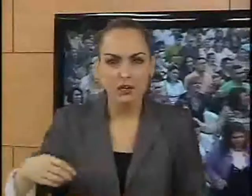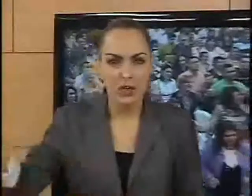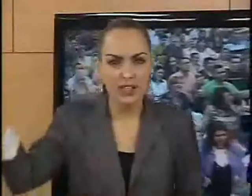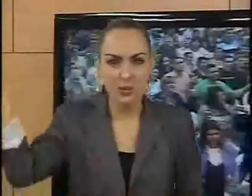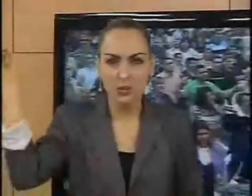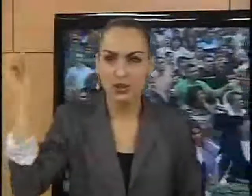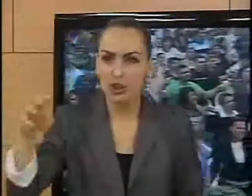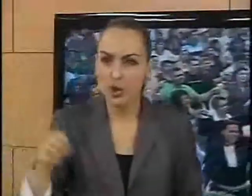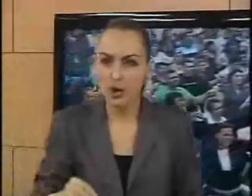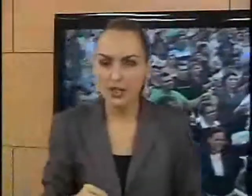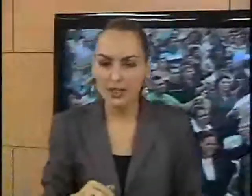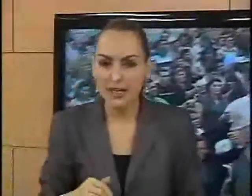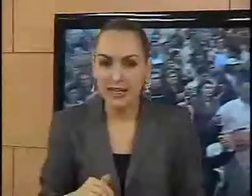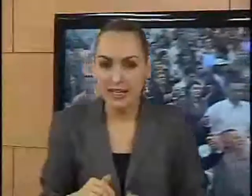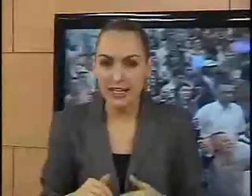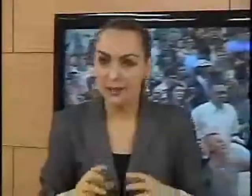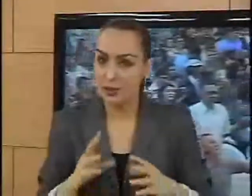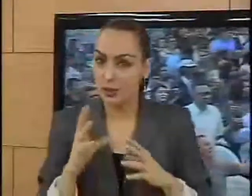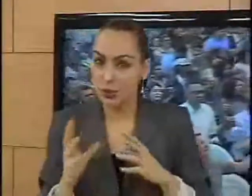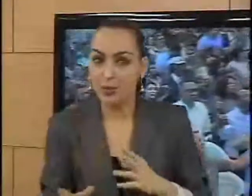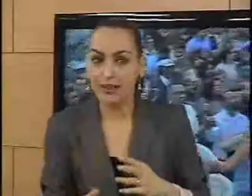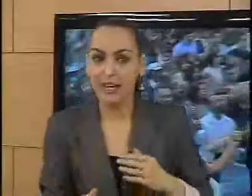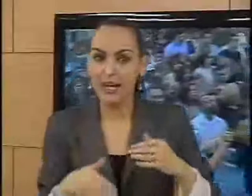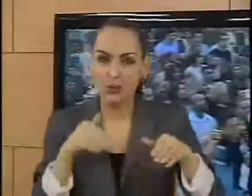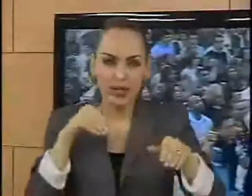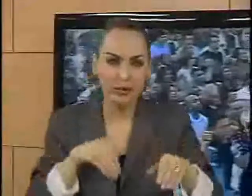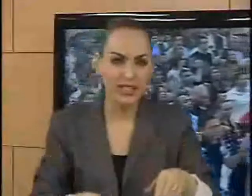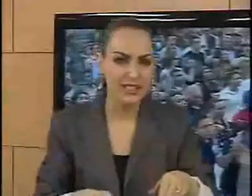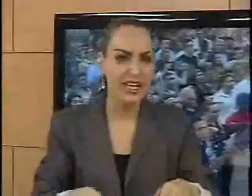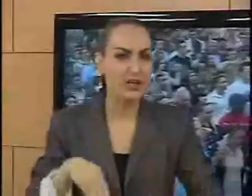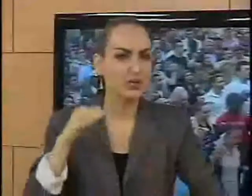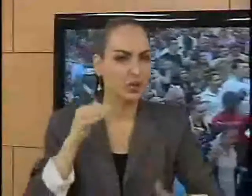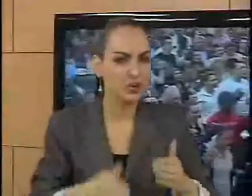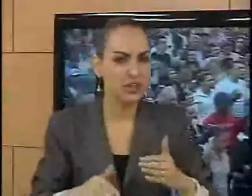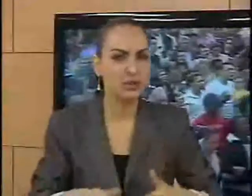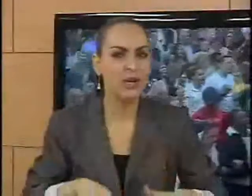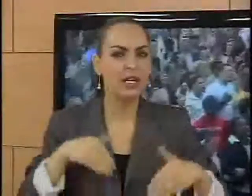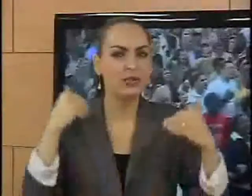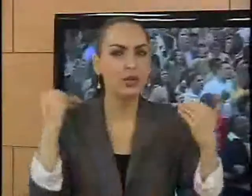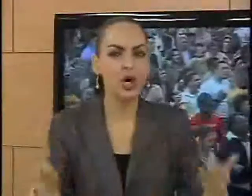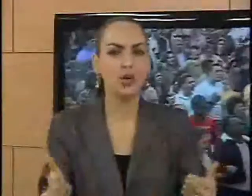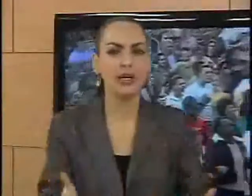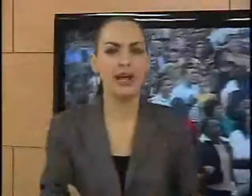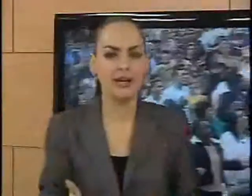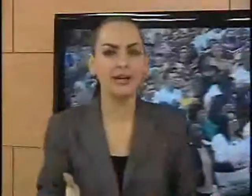foi lançando um monte de coisa, e aquela pessoa não combateu, aquilo desceu, virou um sentimento, e logo, olha lá,